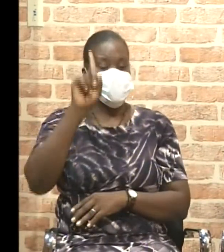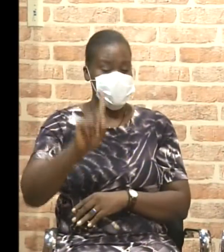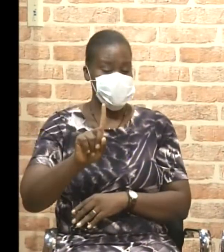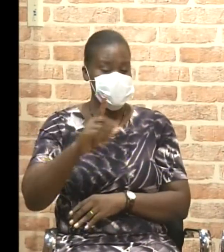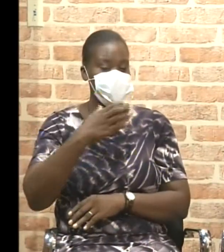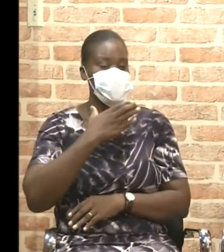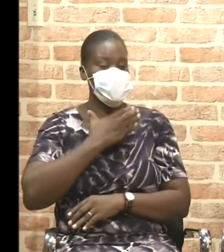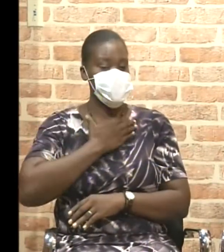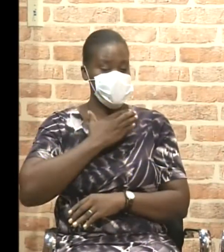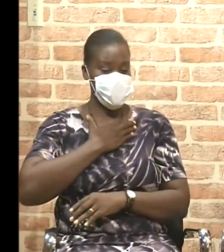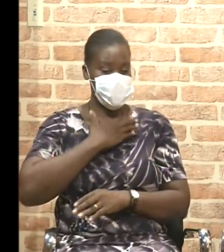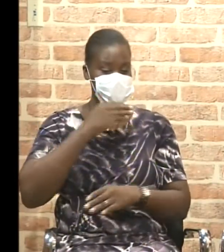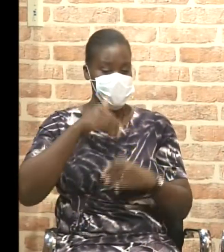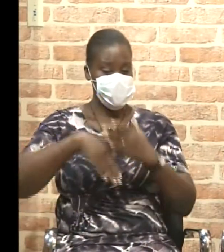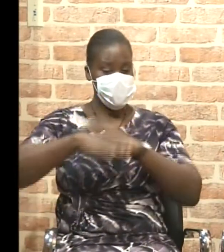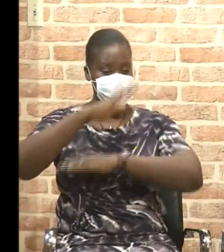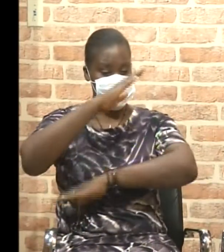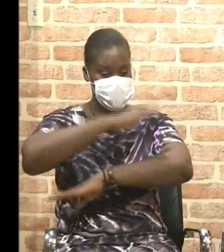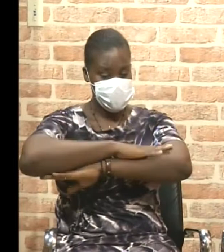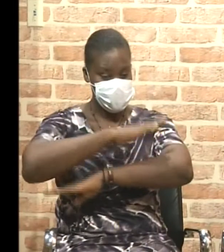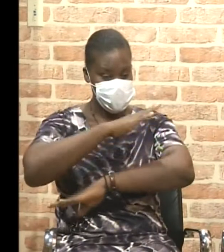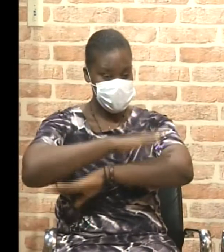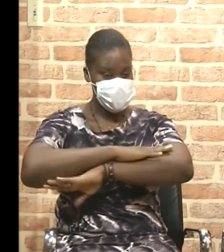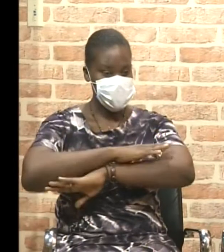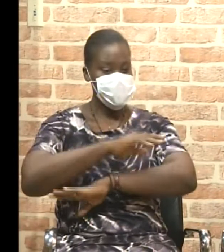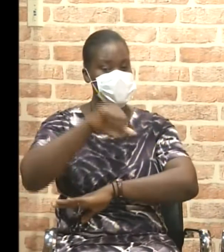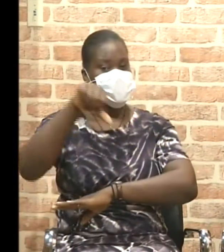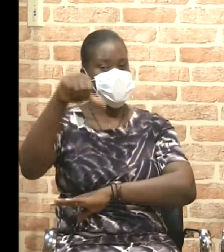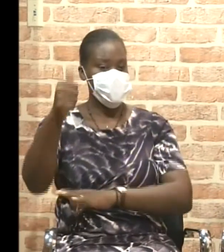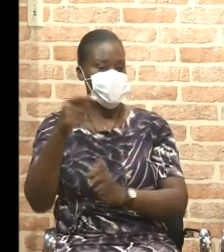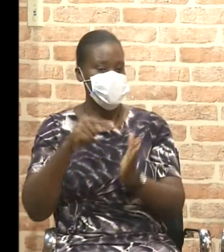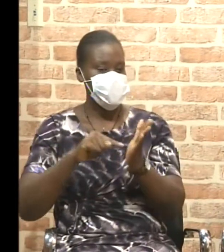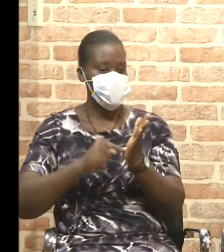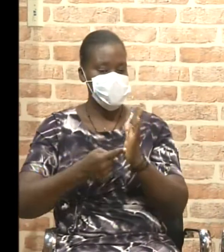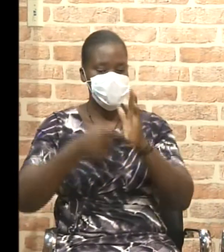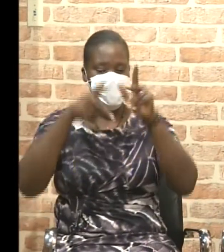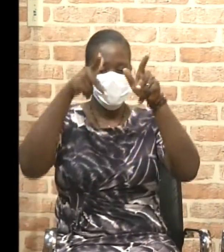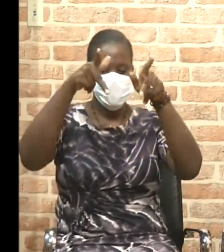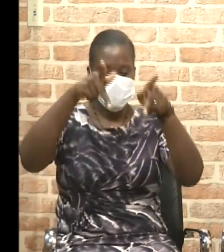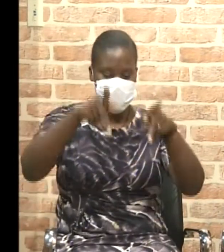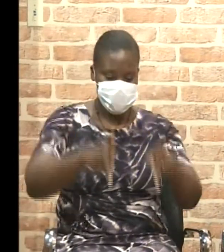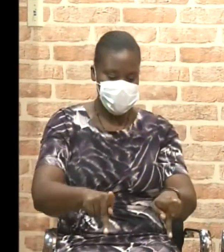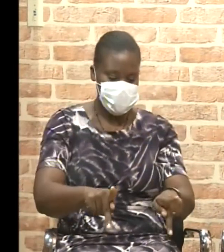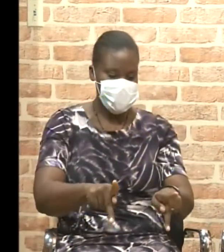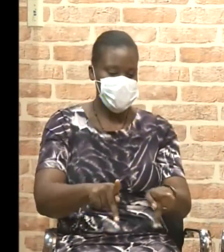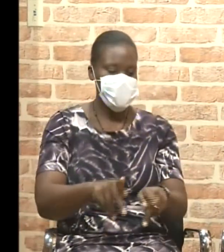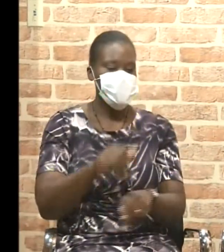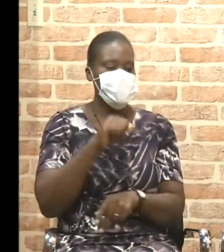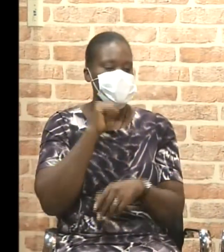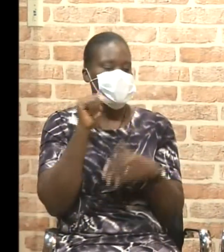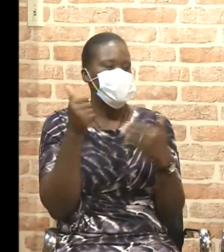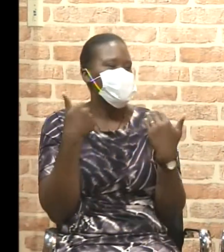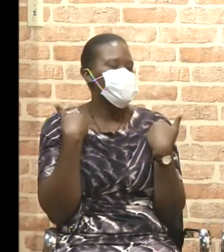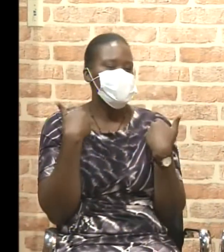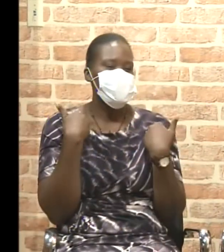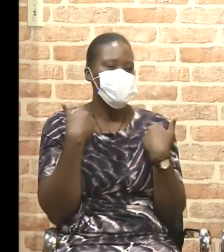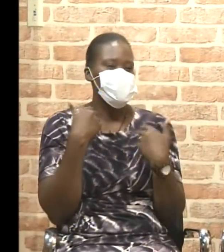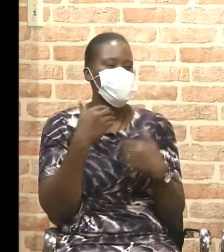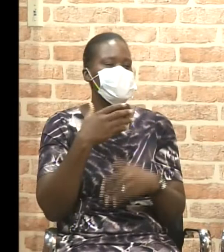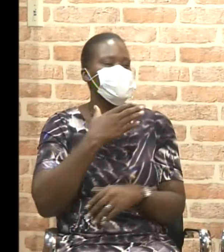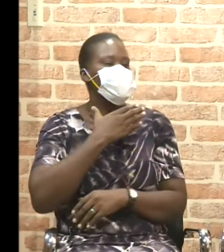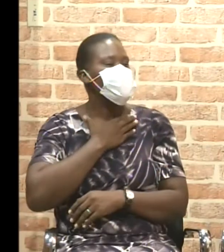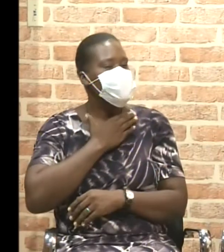Et en dans boîte là, nous devons gagner tout un point focal en ressources humaines. Parce que justement, pas gagner aspect ça en dedans. Donc,